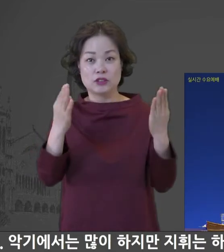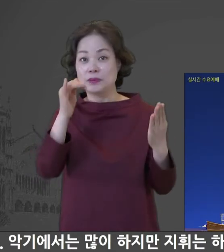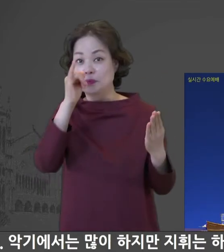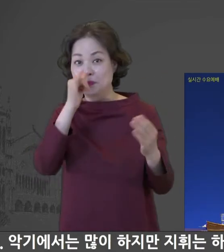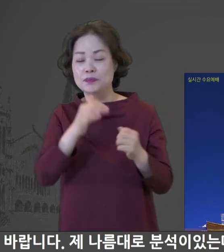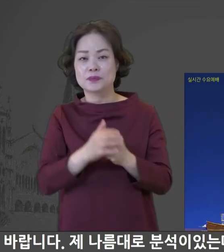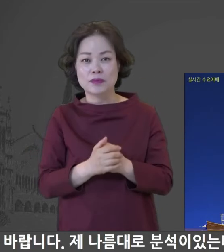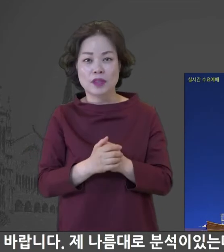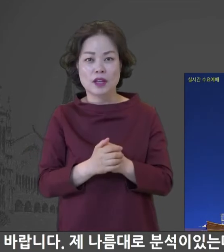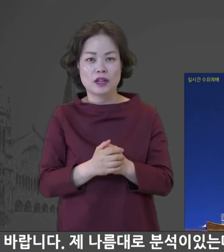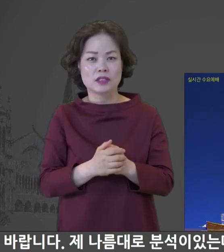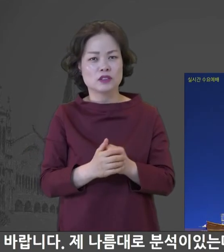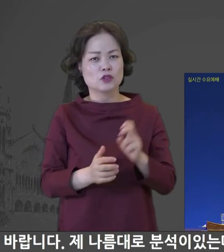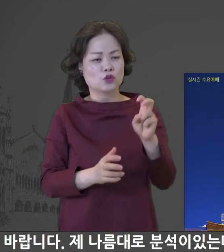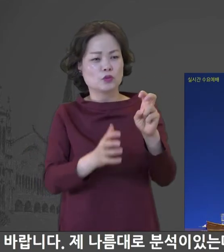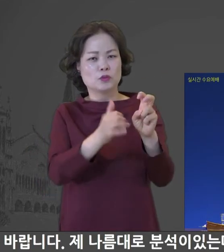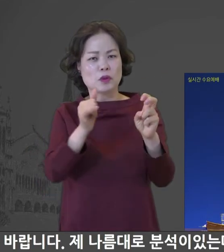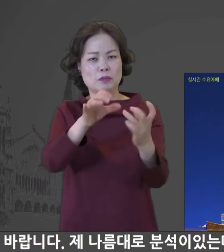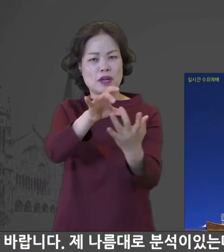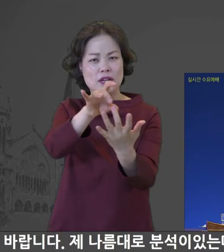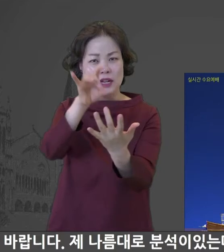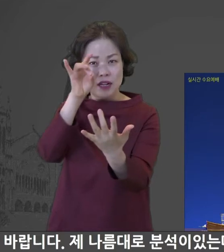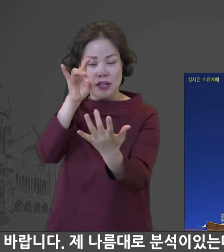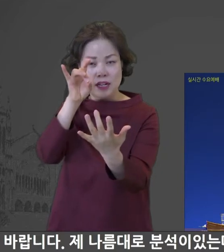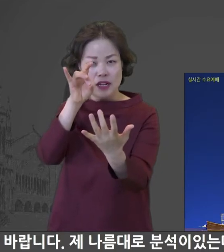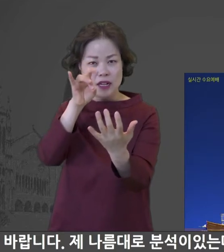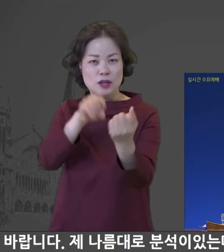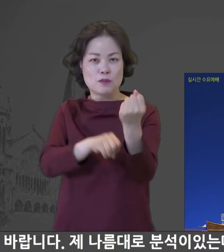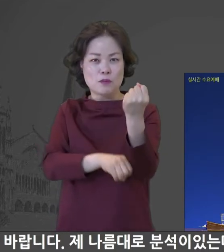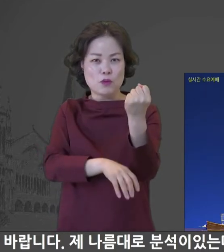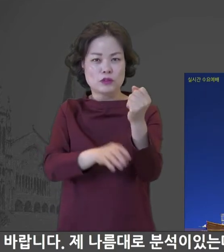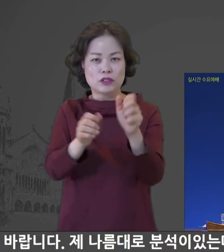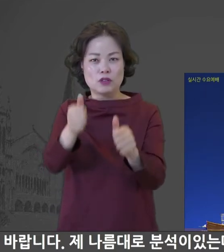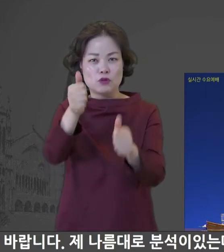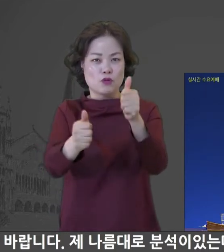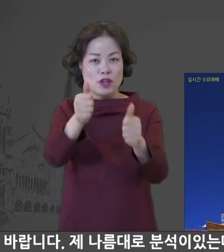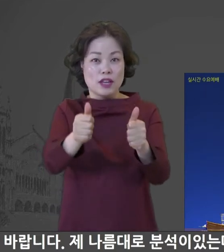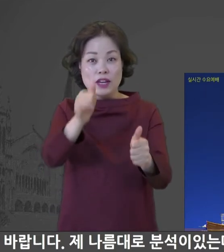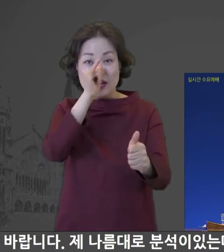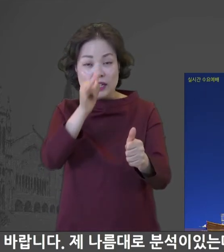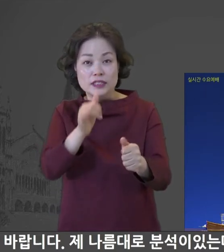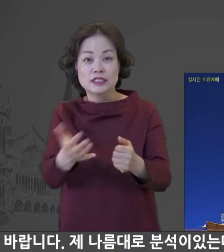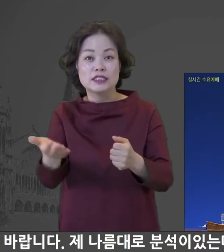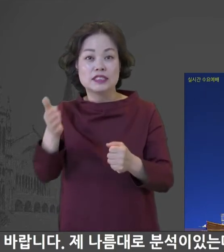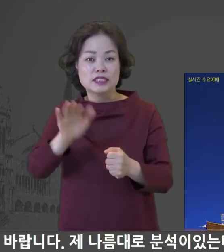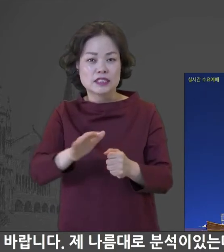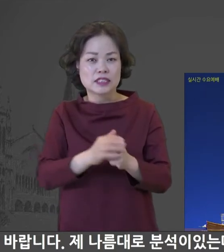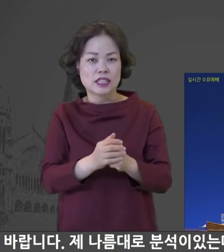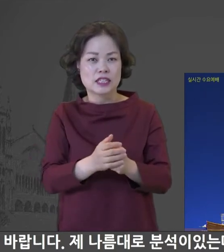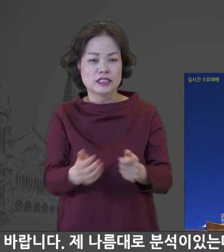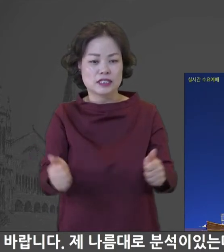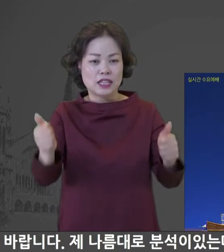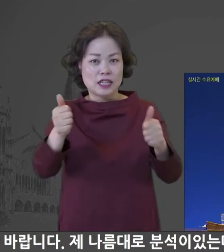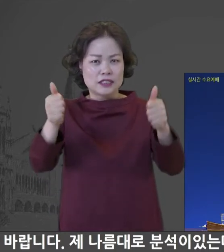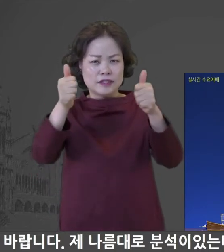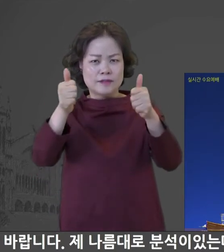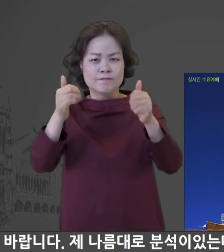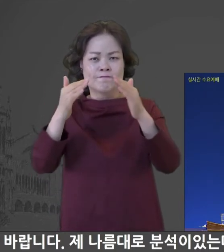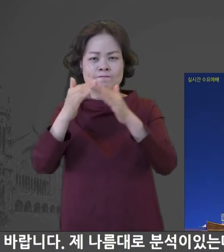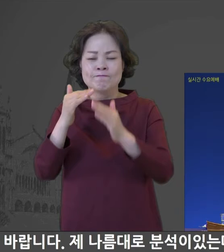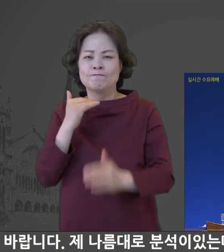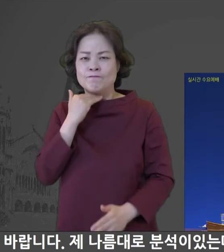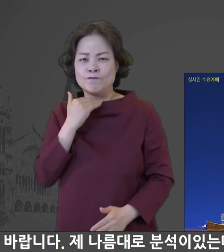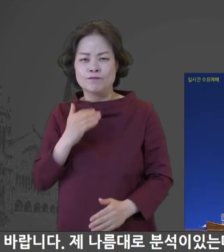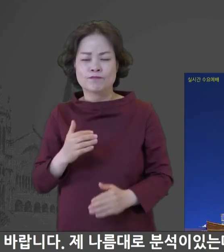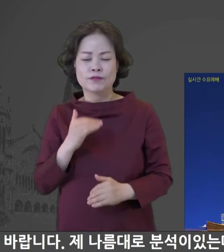그 중에서 20명만 뽑아서 본선을 하게 되는데, 예선전을 치르고 집에 와서 기다리고 있었습니다. 준비를 많이